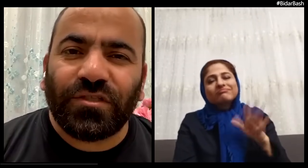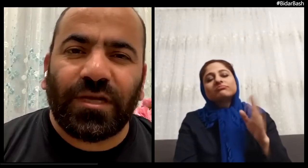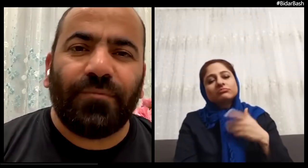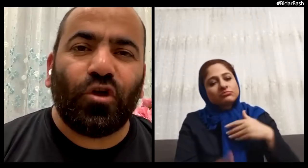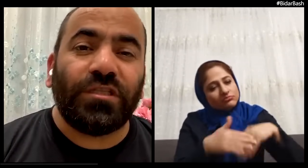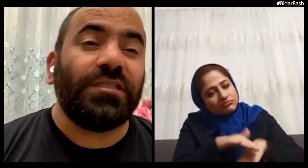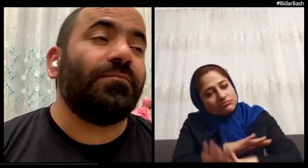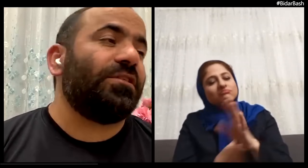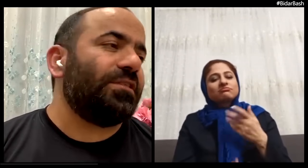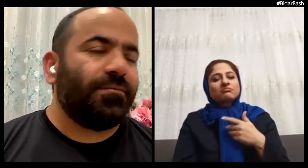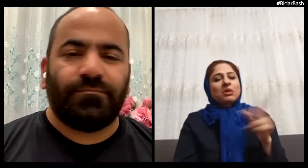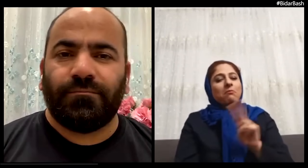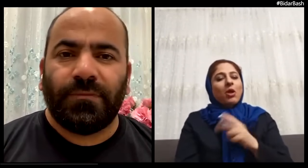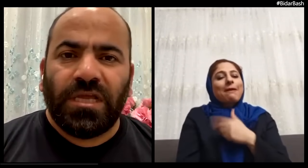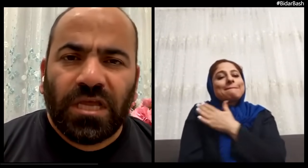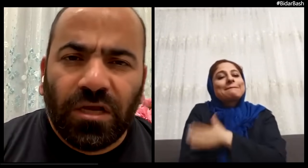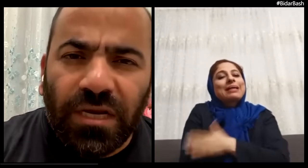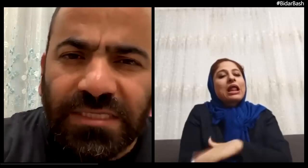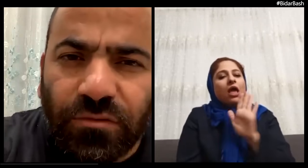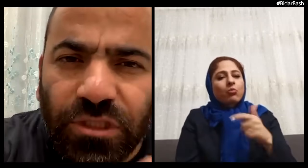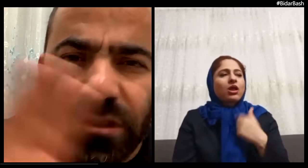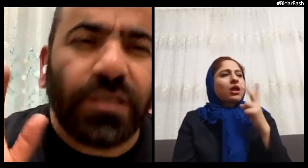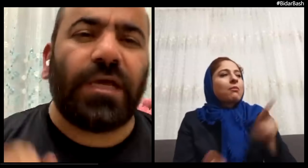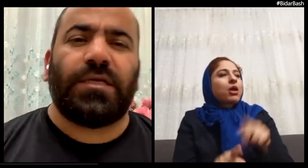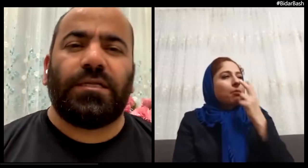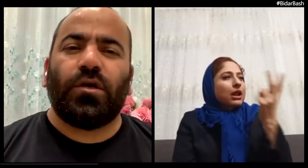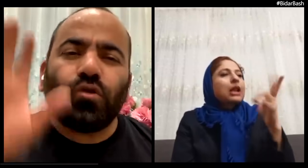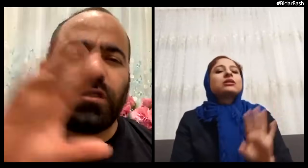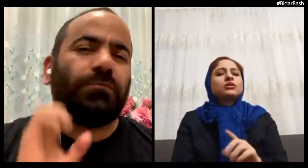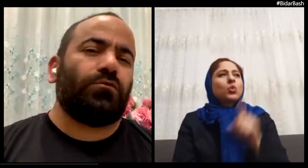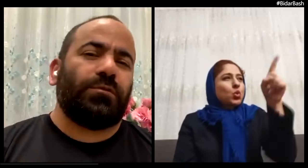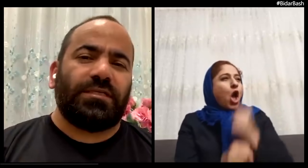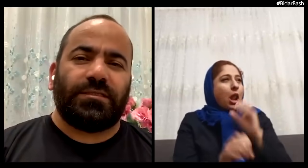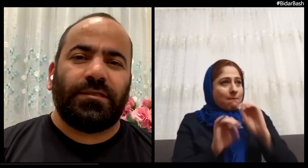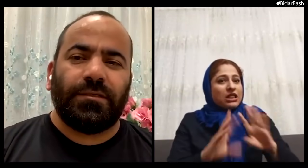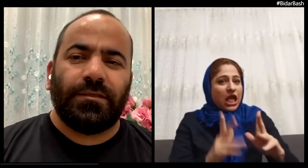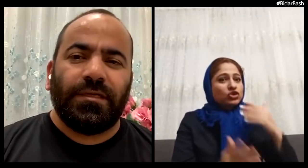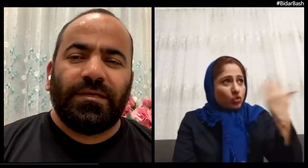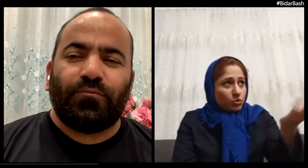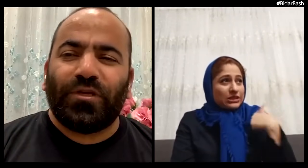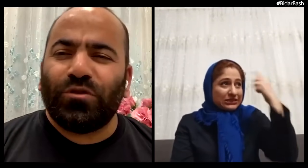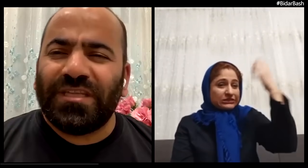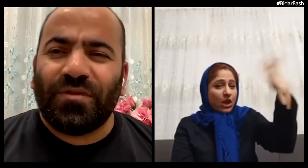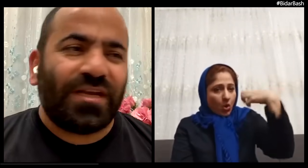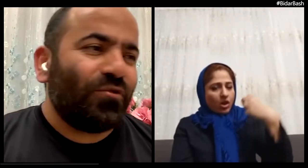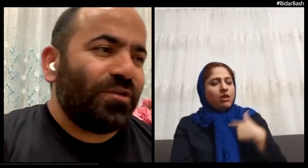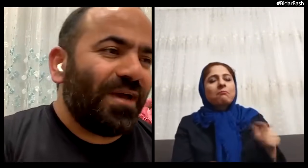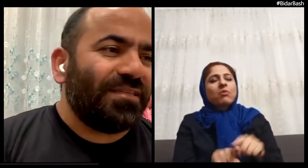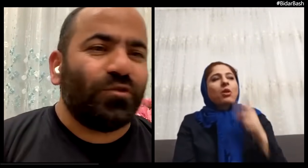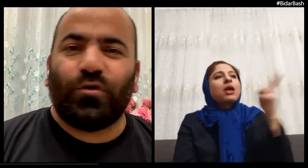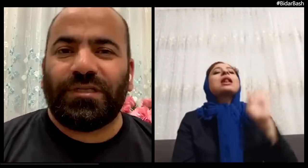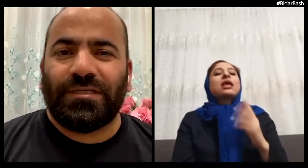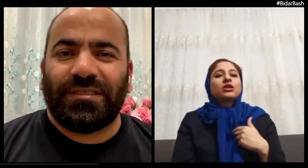صف دارم نادیده میگیرم. انگار اصلا تو هیچ کاری نکردی، انگار تو آدم خوبی هستی، به روت نمیارم